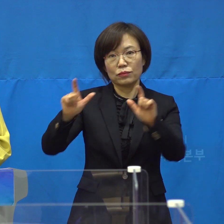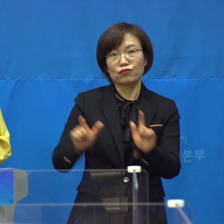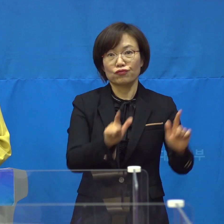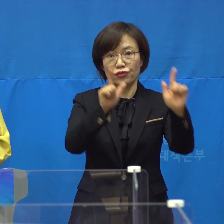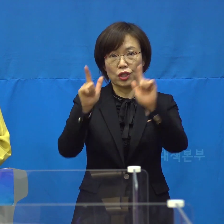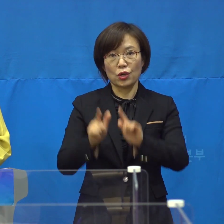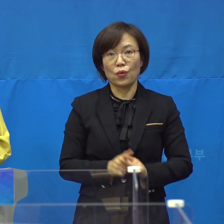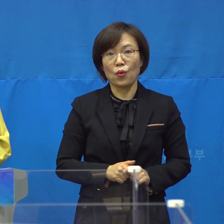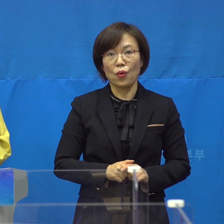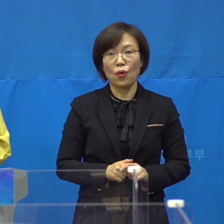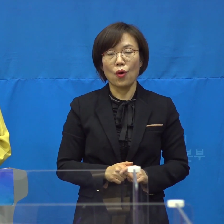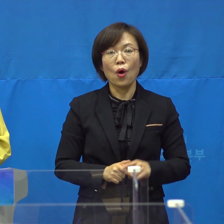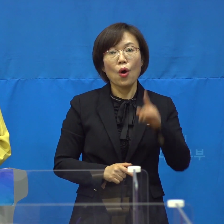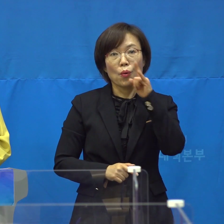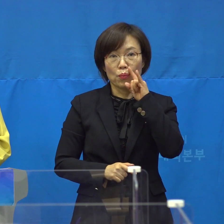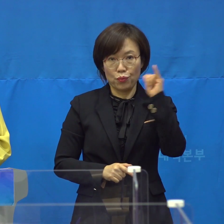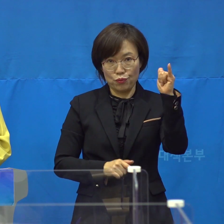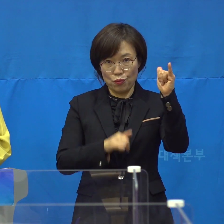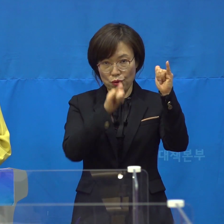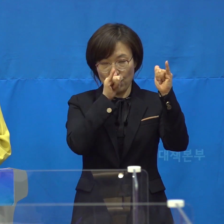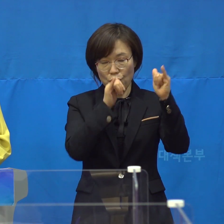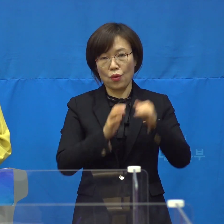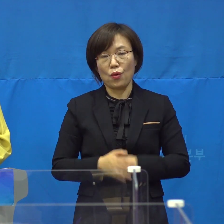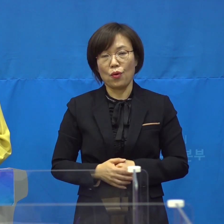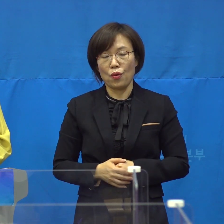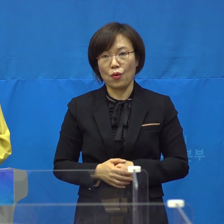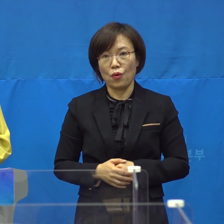거주자입니다. 동거가족은 부모가 있습니다.